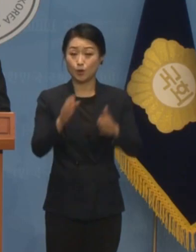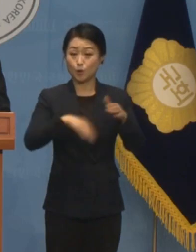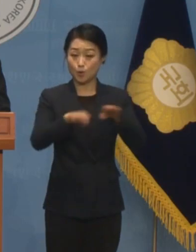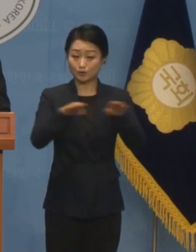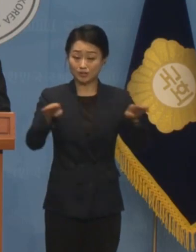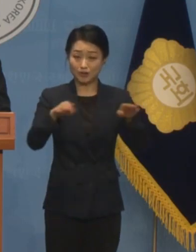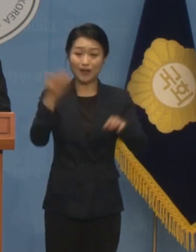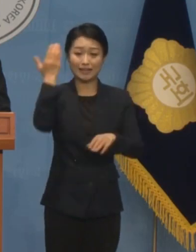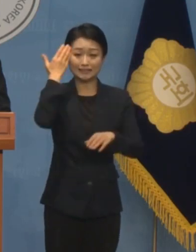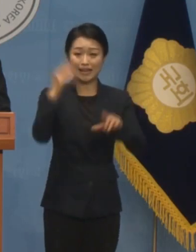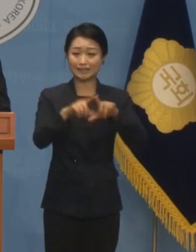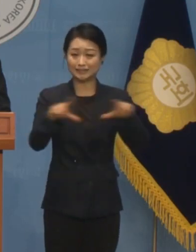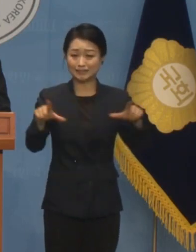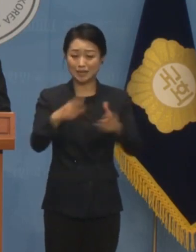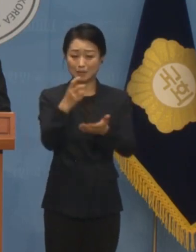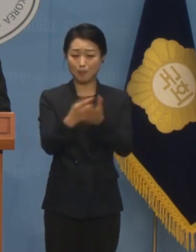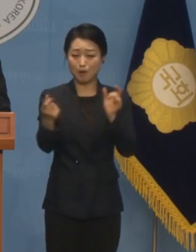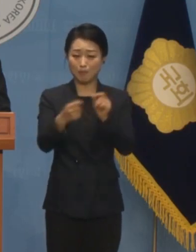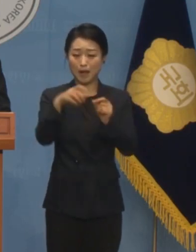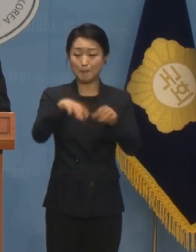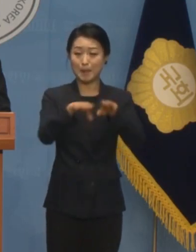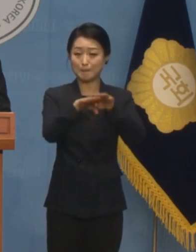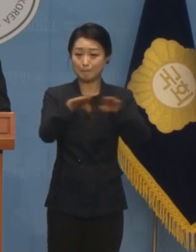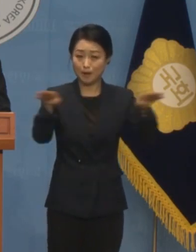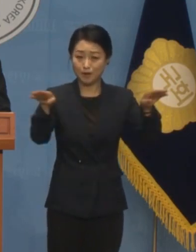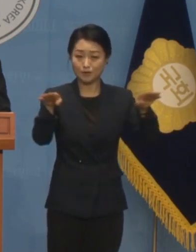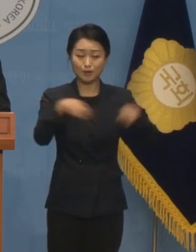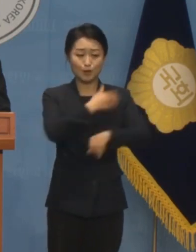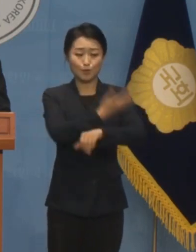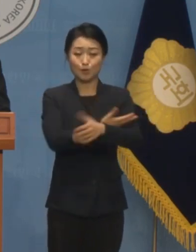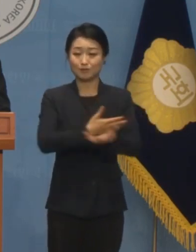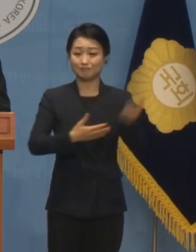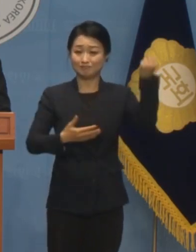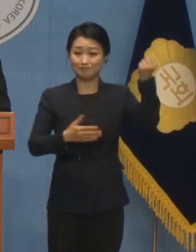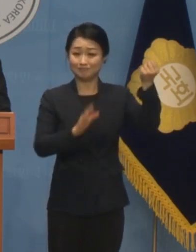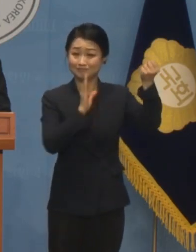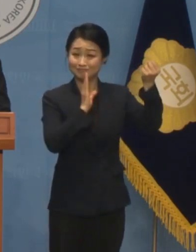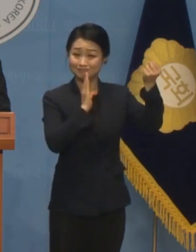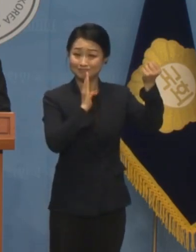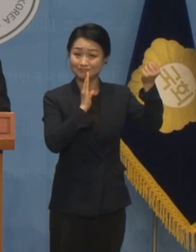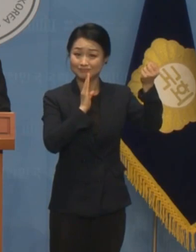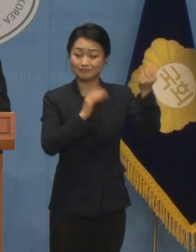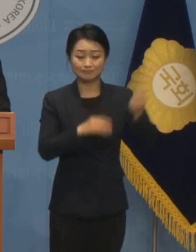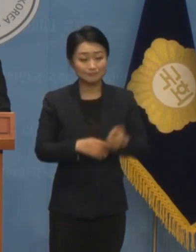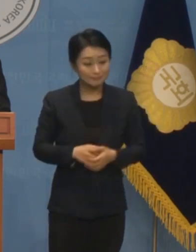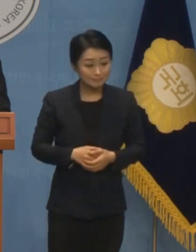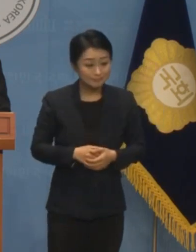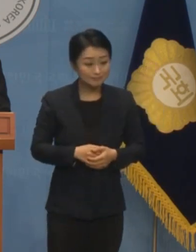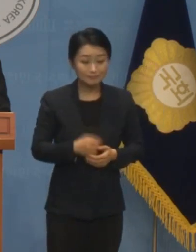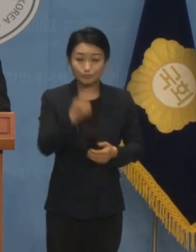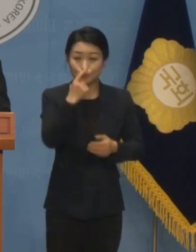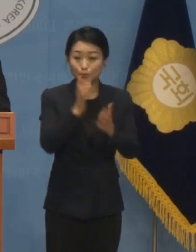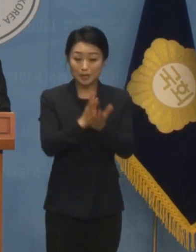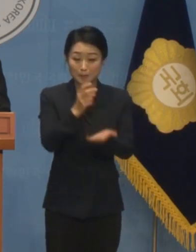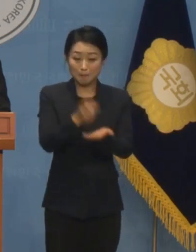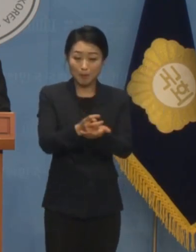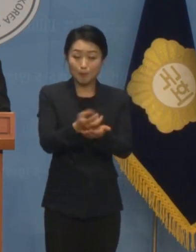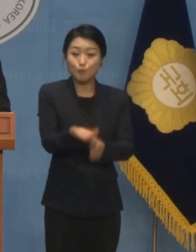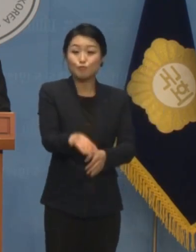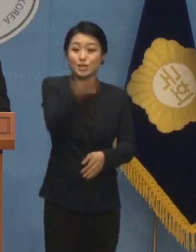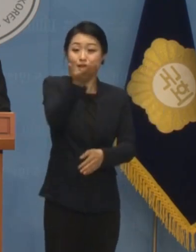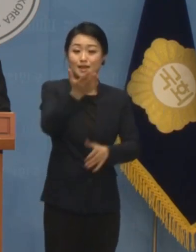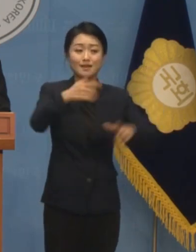공정과 상식, 법 앞의 평등을 위시하며 집권했으면서 정작 자신들은 법 위에 군림하며